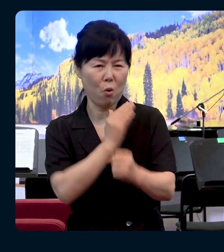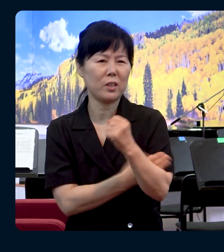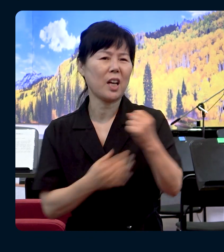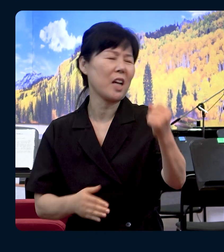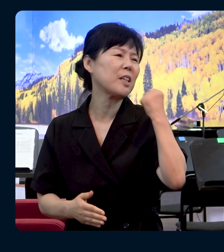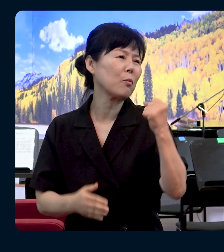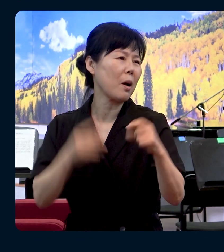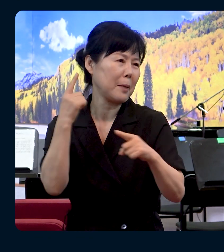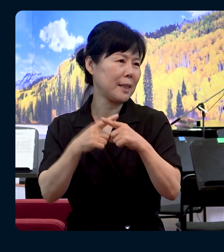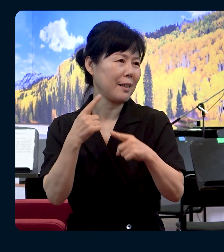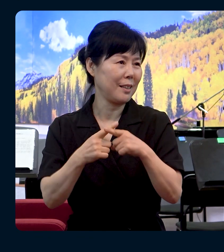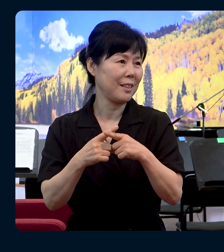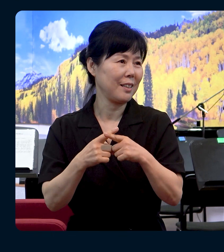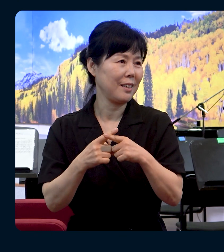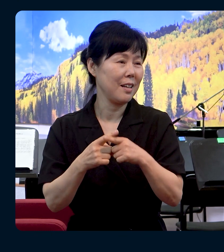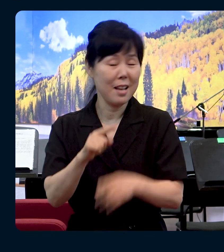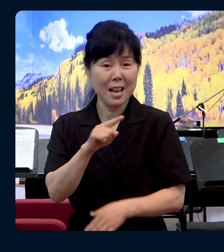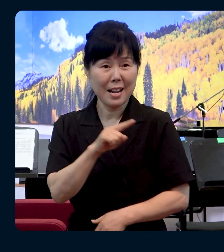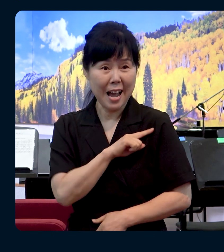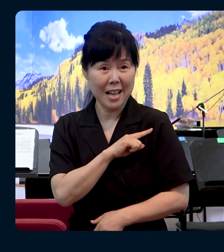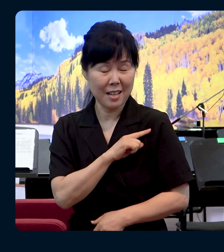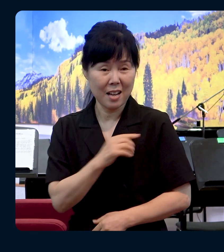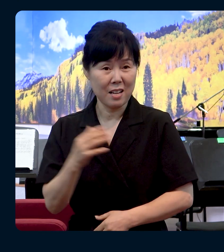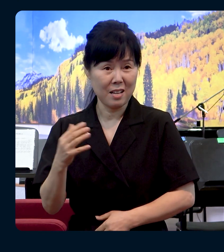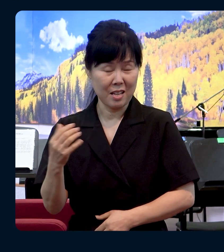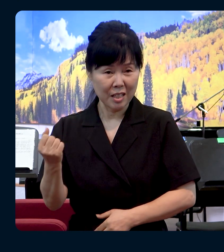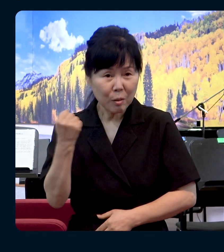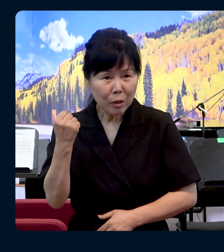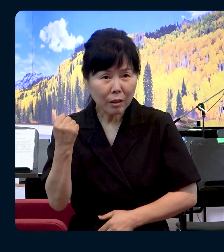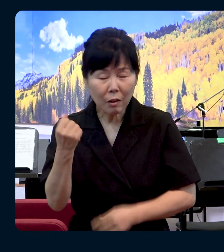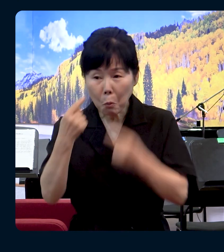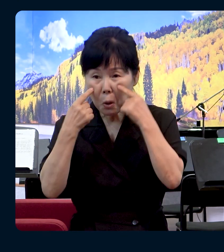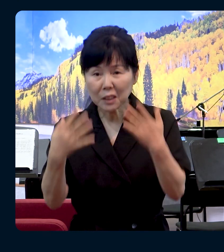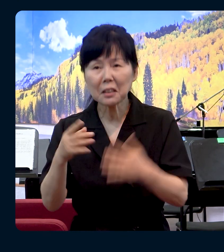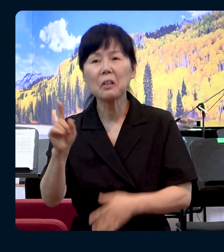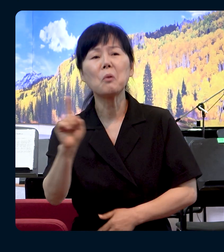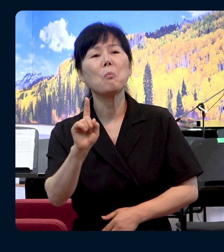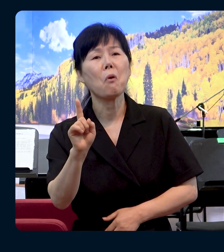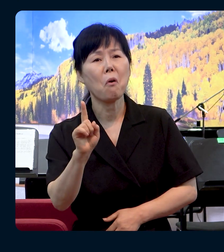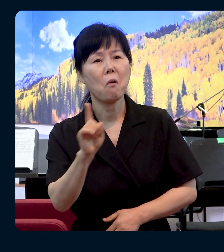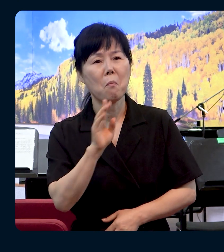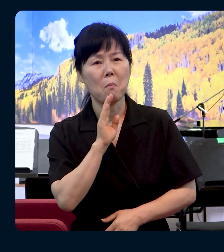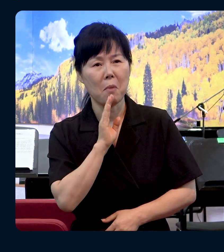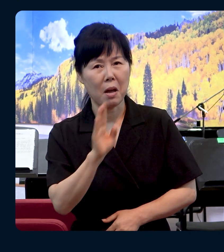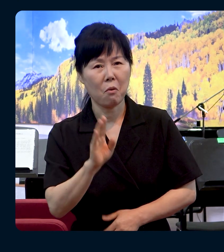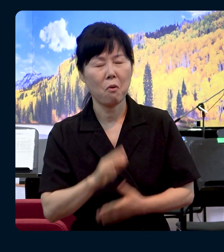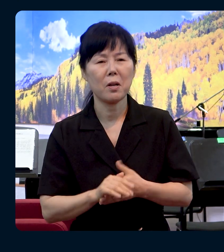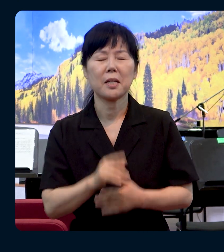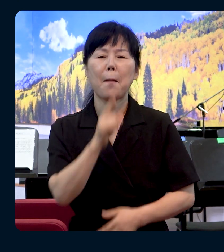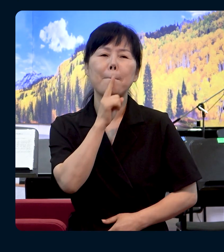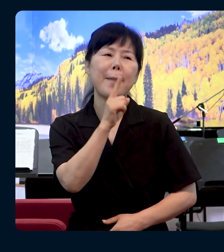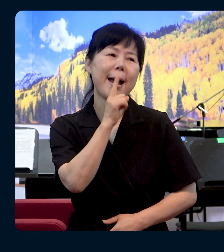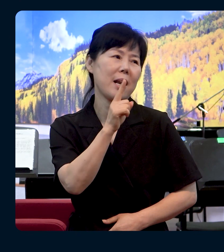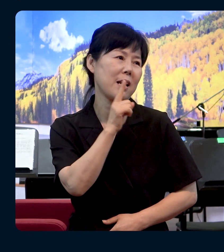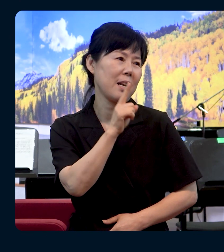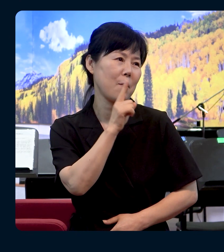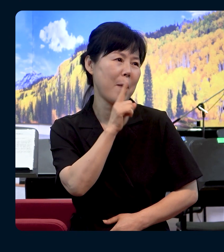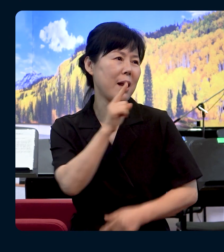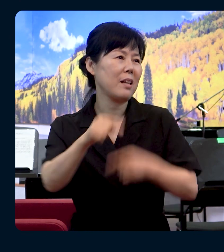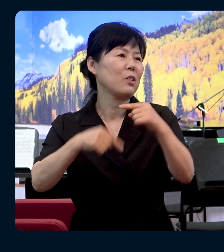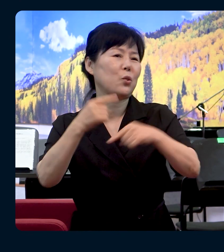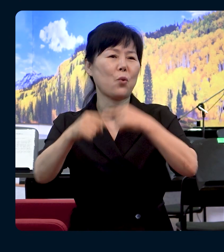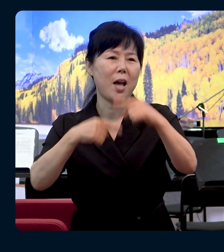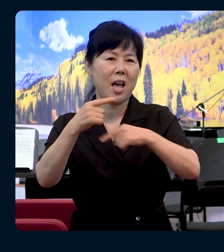자, 그것 중에서 가장 강력하고 확실한 것 중에 하나가 뭐냐? 바로 언어라고 하는 겁니다. 언어.